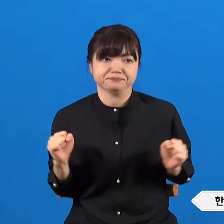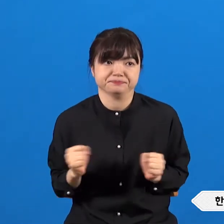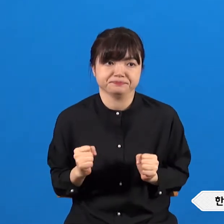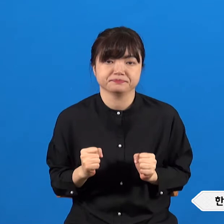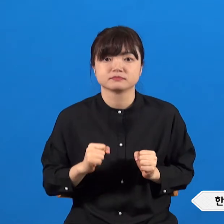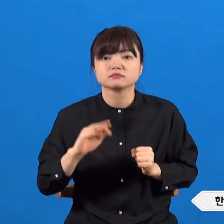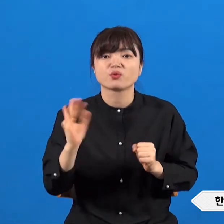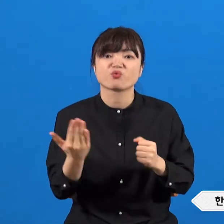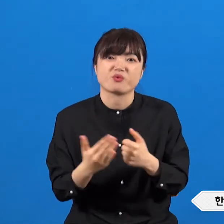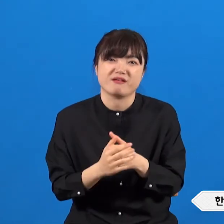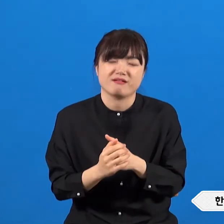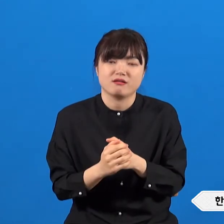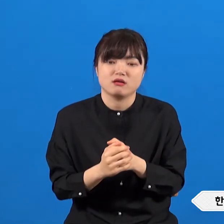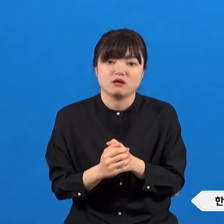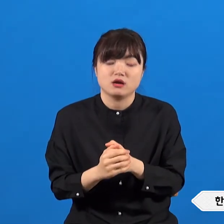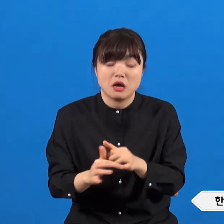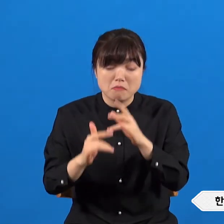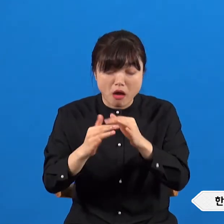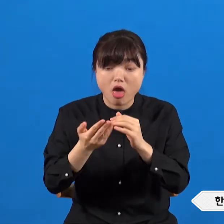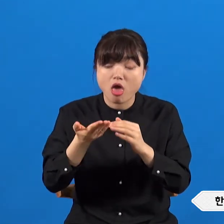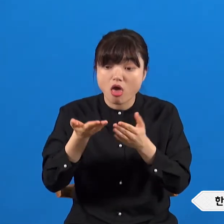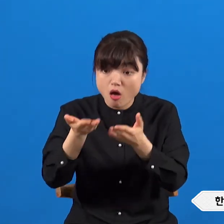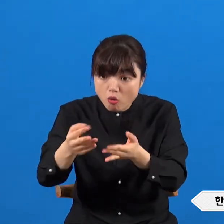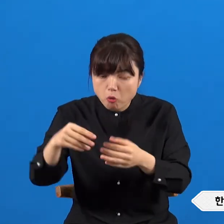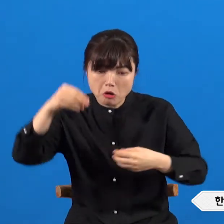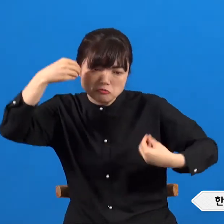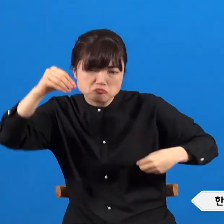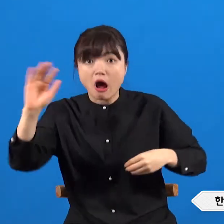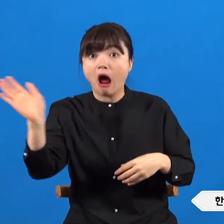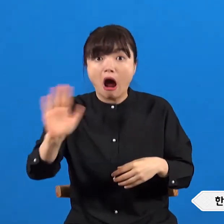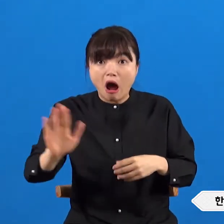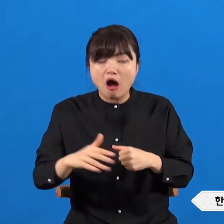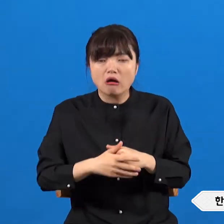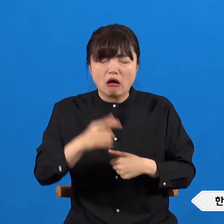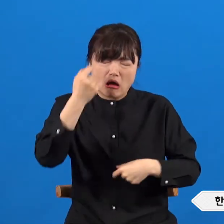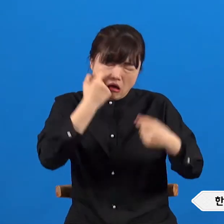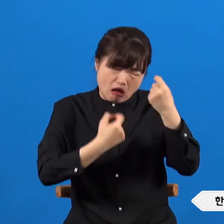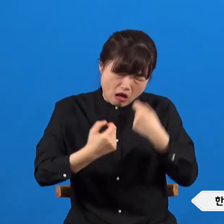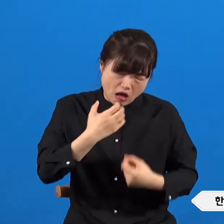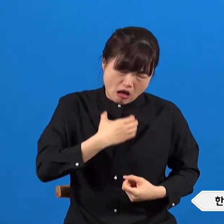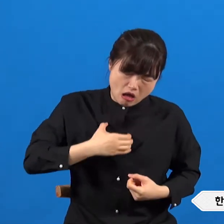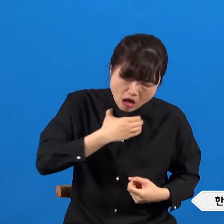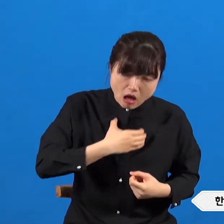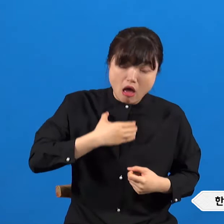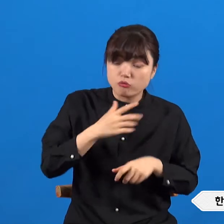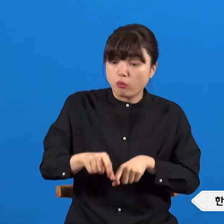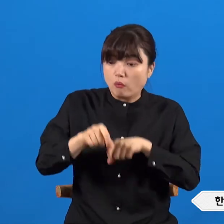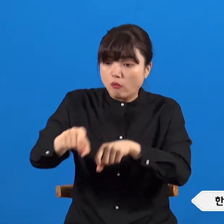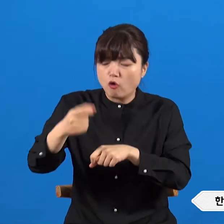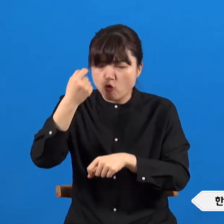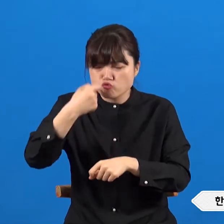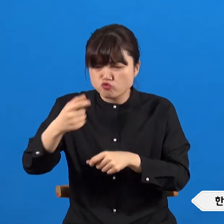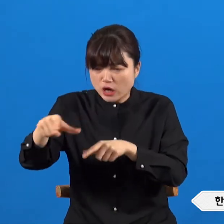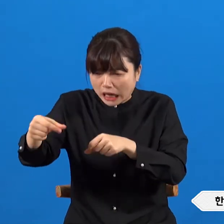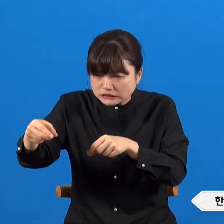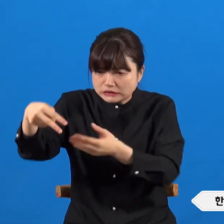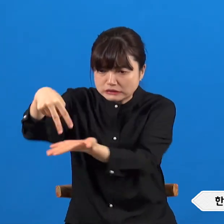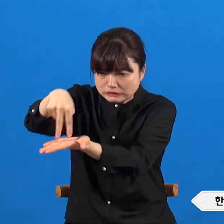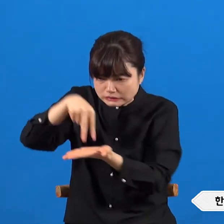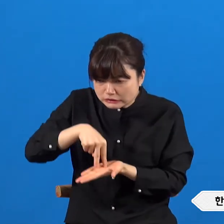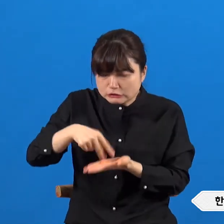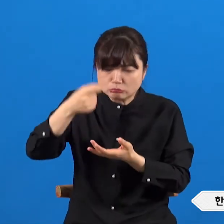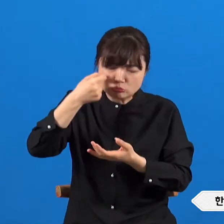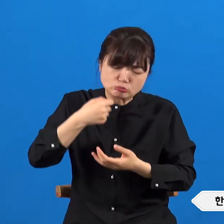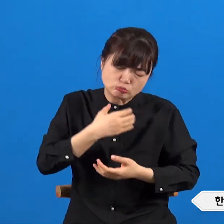것이라는 말씀입니다. 피리를 불어도 춤추지 않고 슬피 울어도 가슴을 치지 않고 이래도 모른